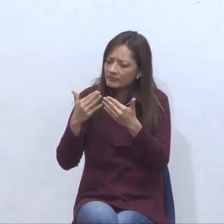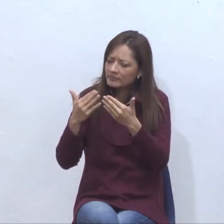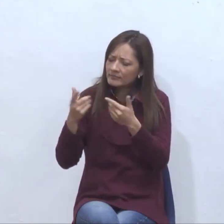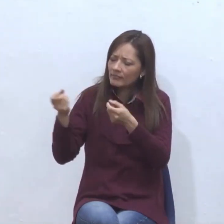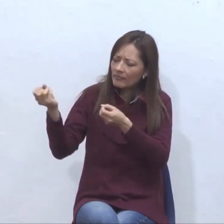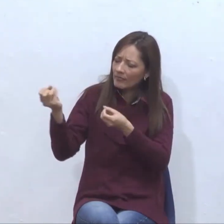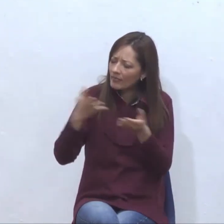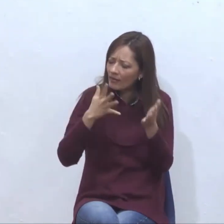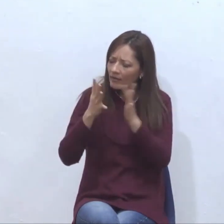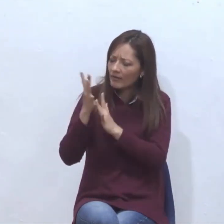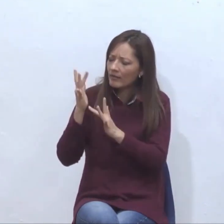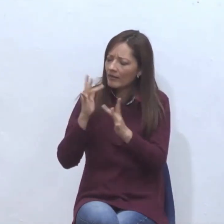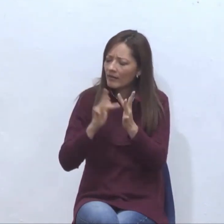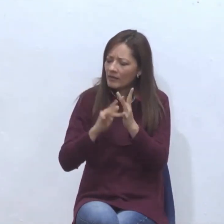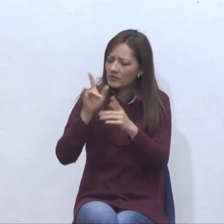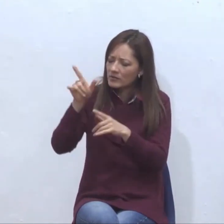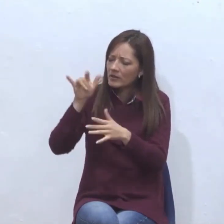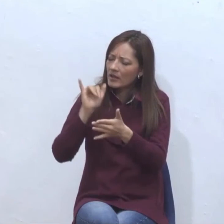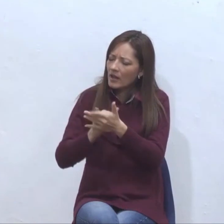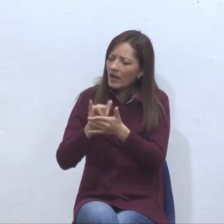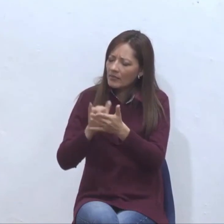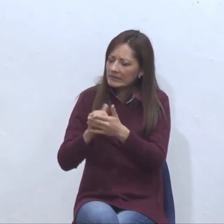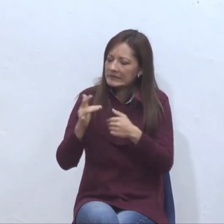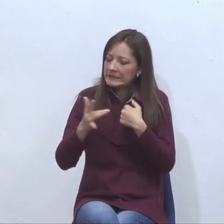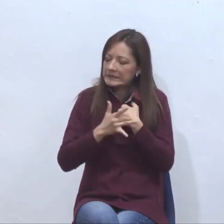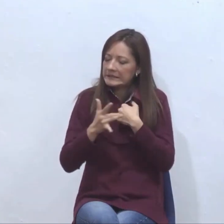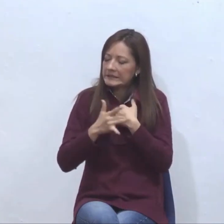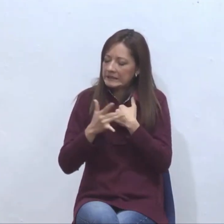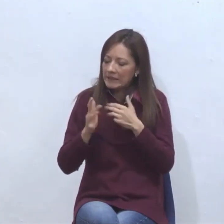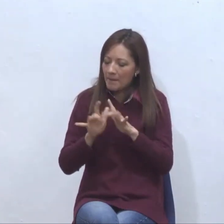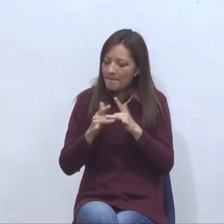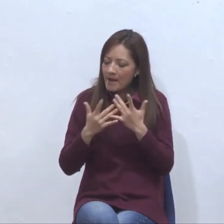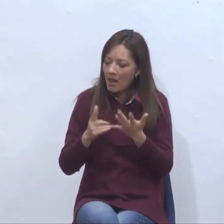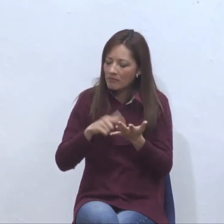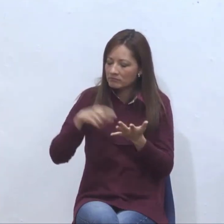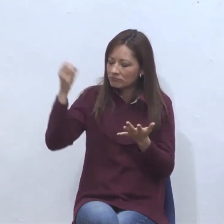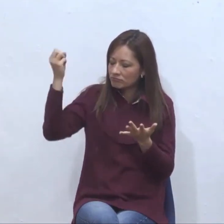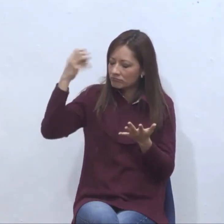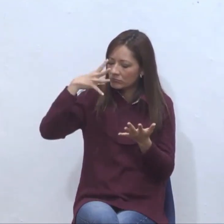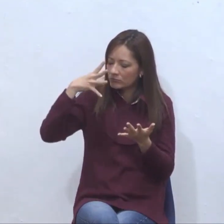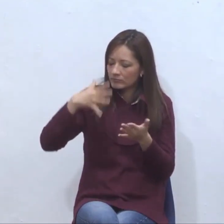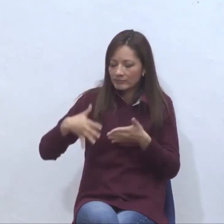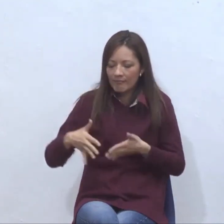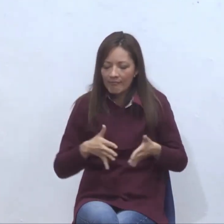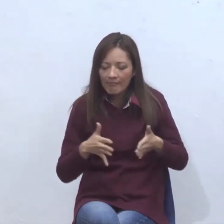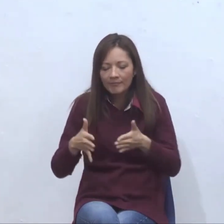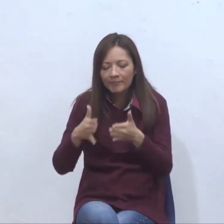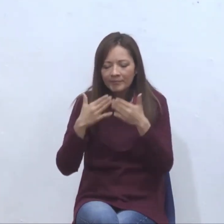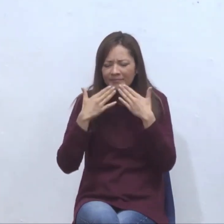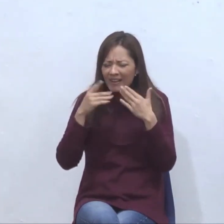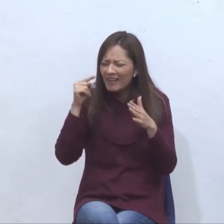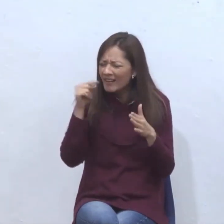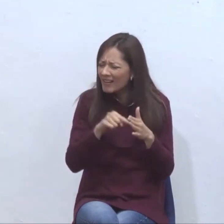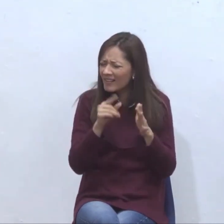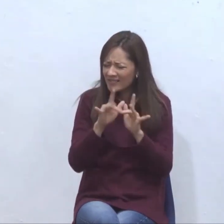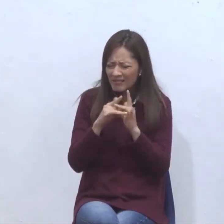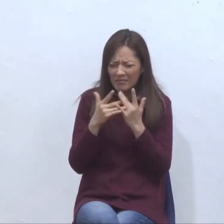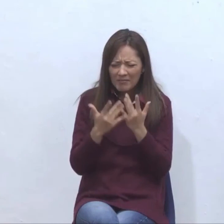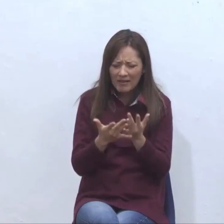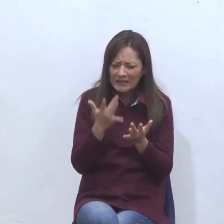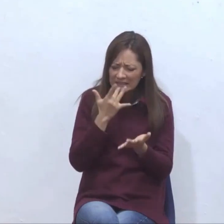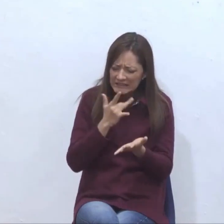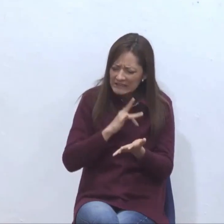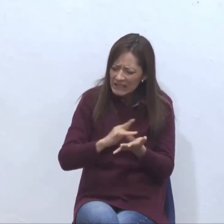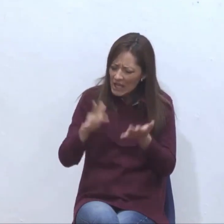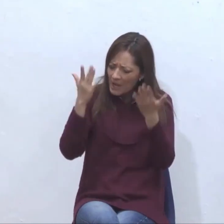Hijo, el cual habló la palabra que es luz a nuestro caminar. Gracias, Señor, por esa palabra que nos